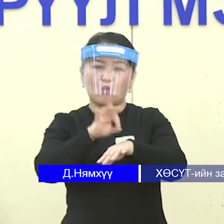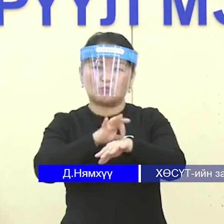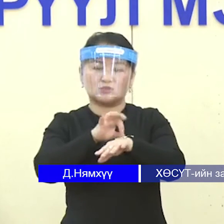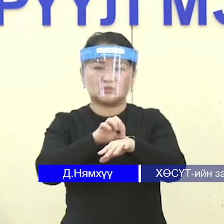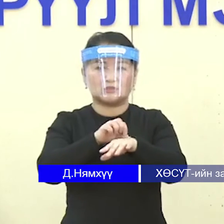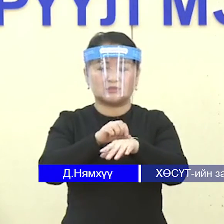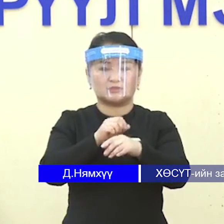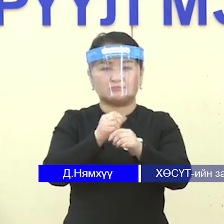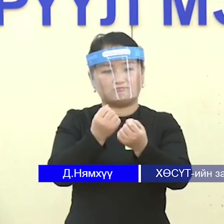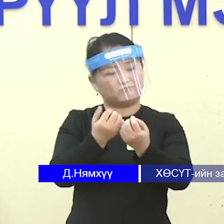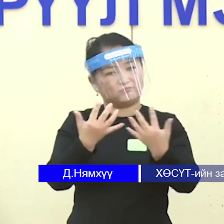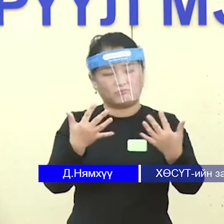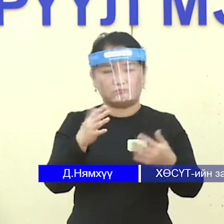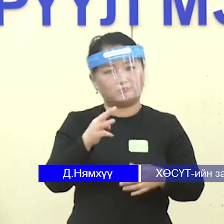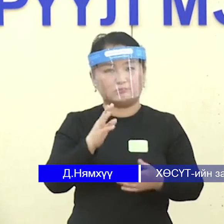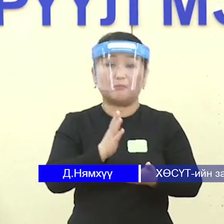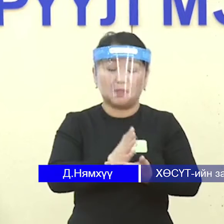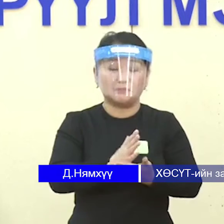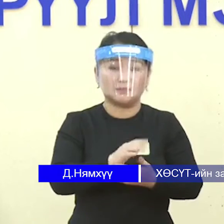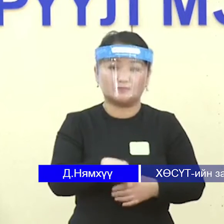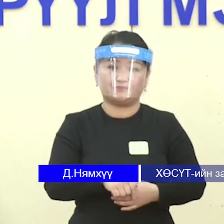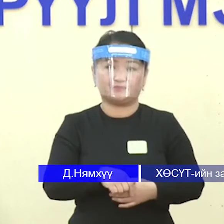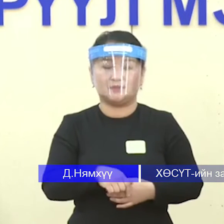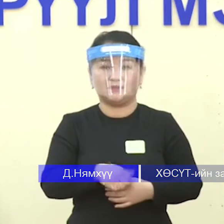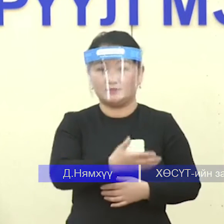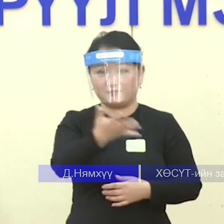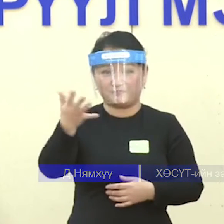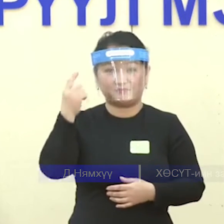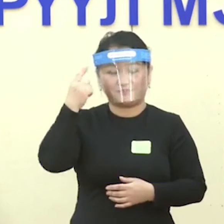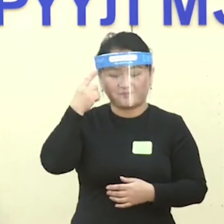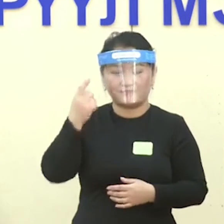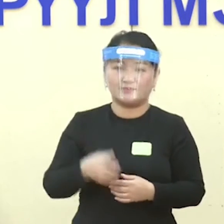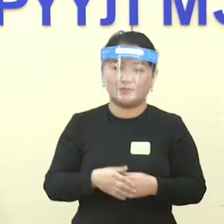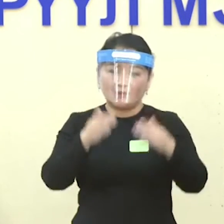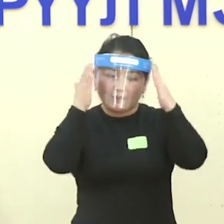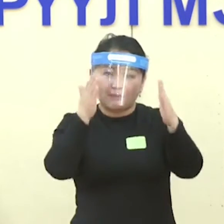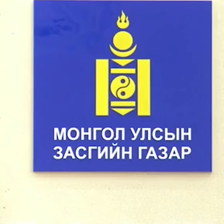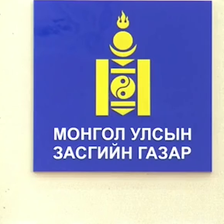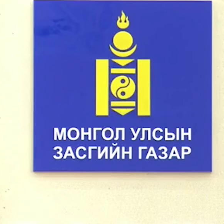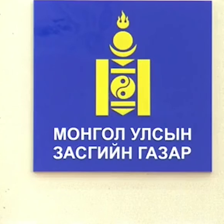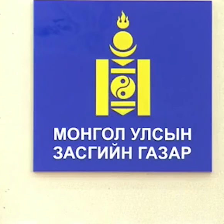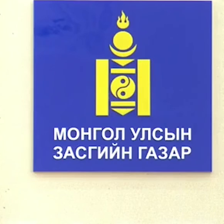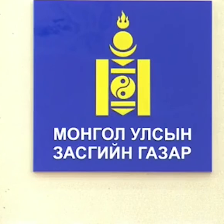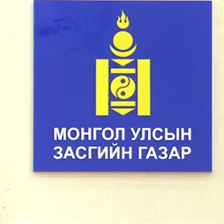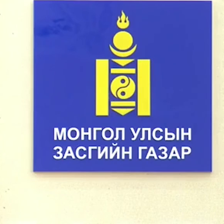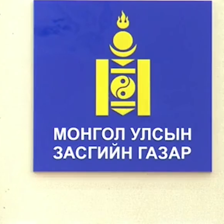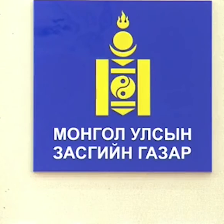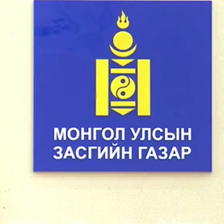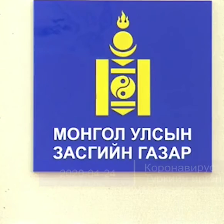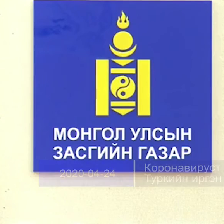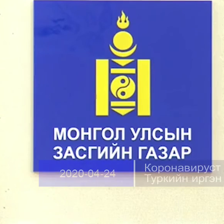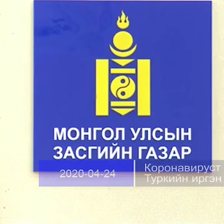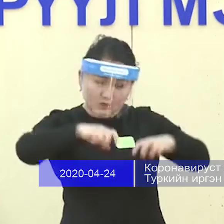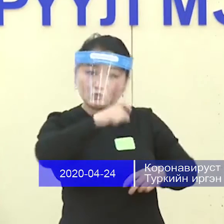нээлэээн таголтэлээээ гэдээг та бүхэн бас анхаар хашдаа. Монгол эрдэмтэн хийч